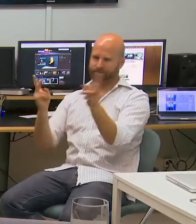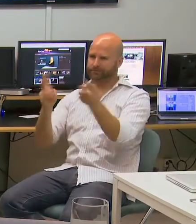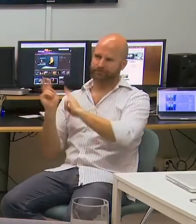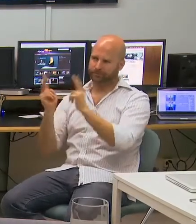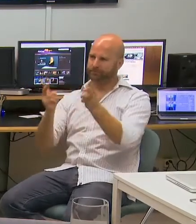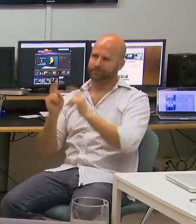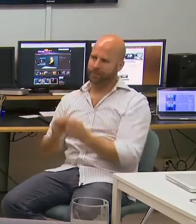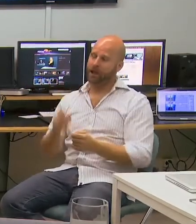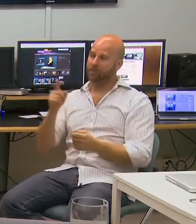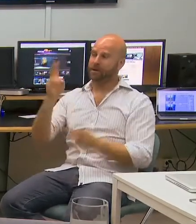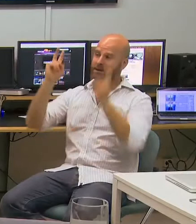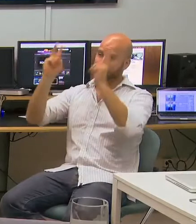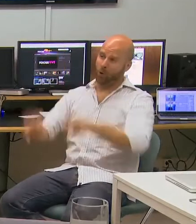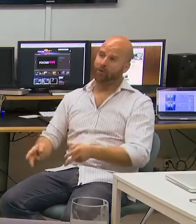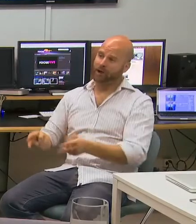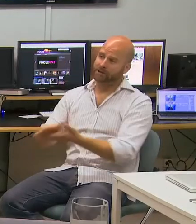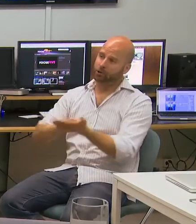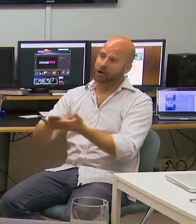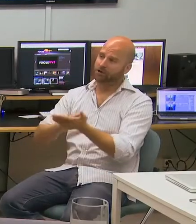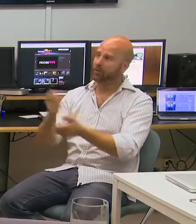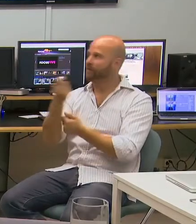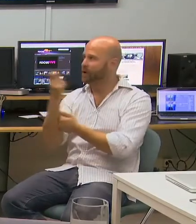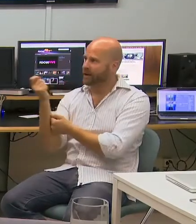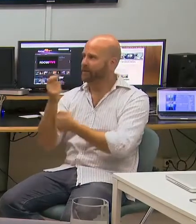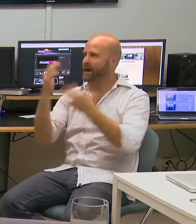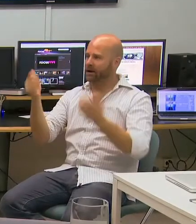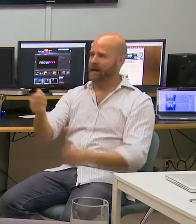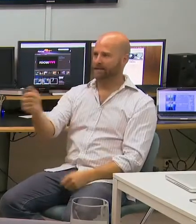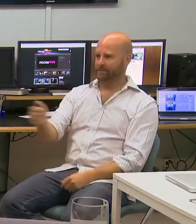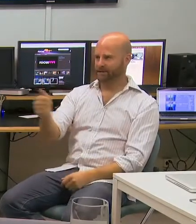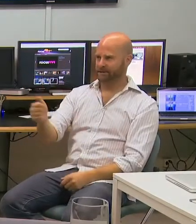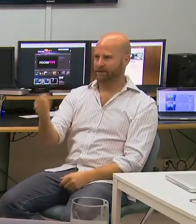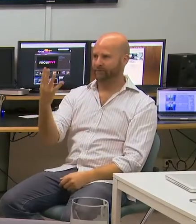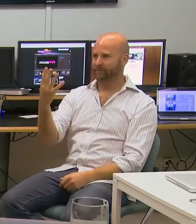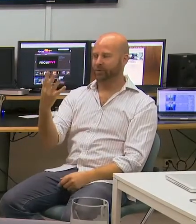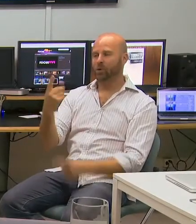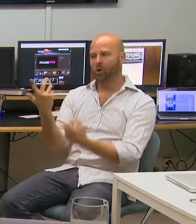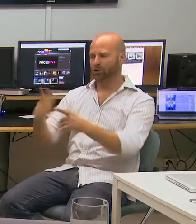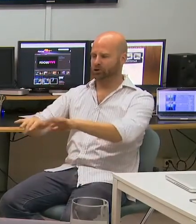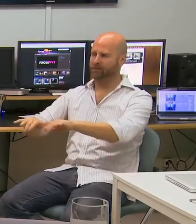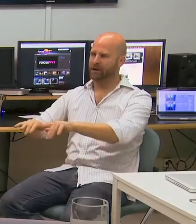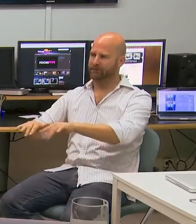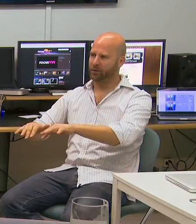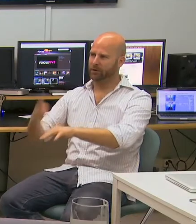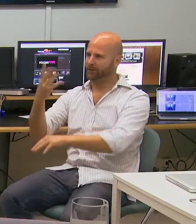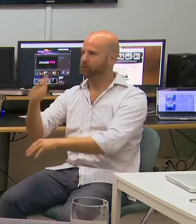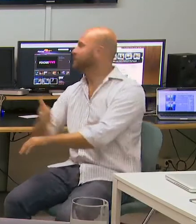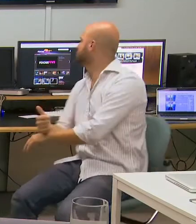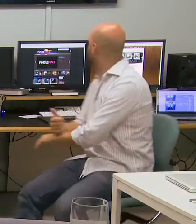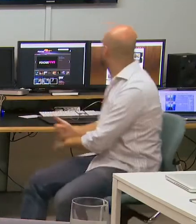auch diese Videovermittlung. Aber Notfallsituationen, SMS und so, da machen wir vor allem über SMS oder